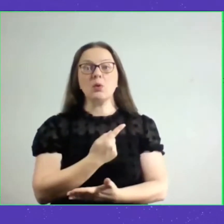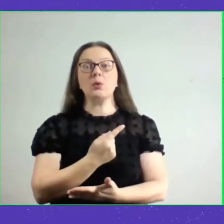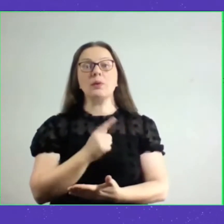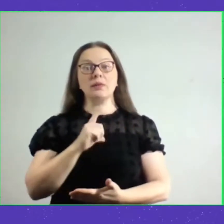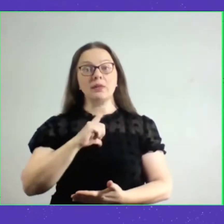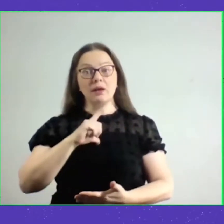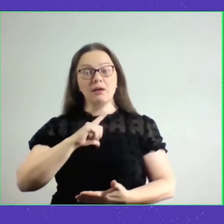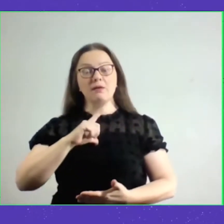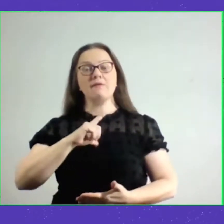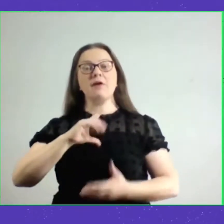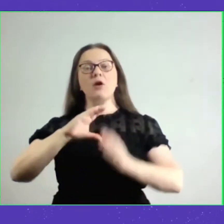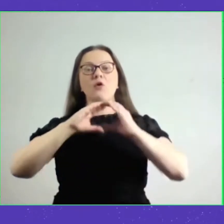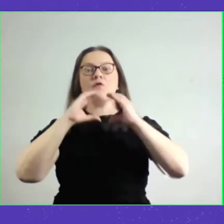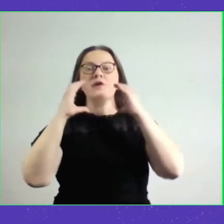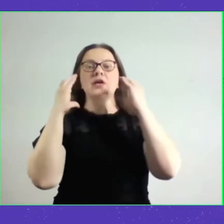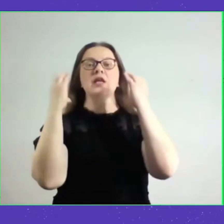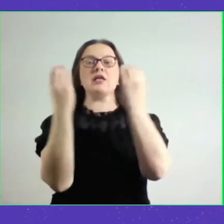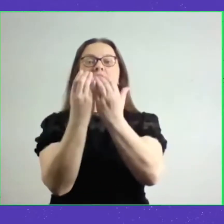É a conferência